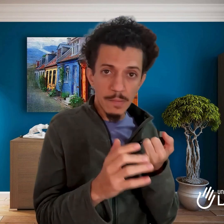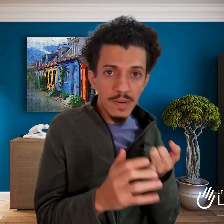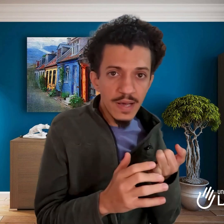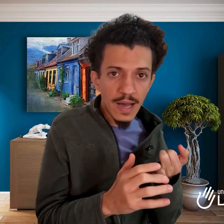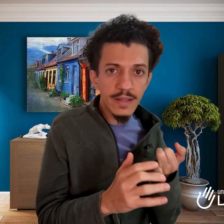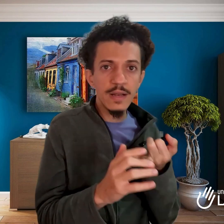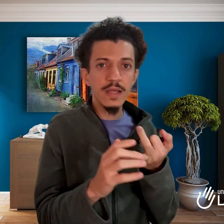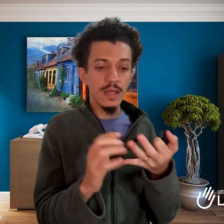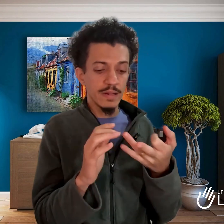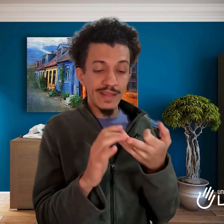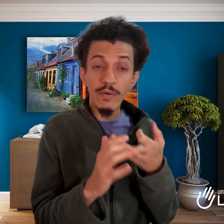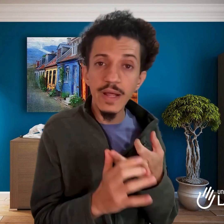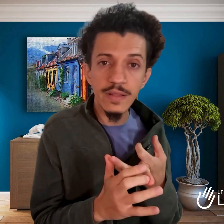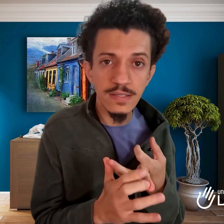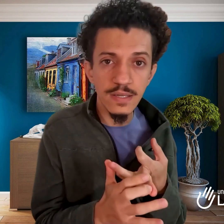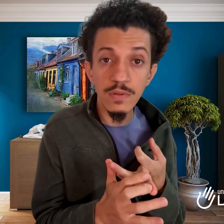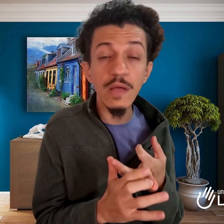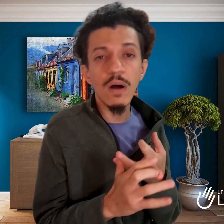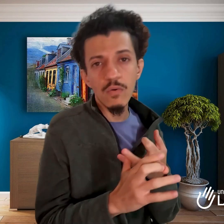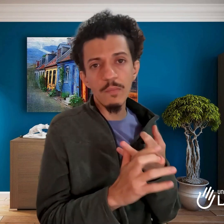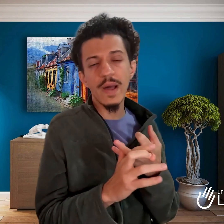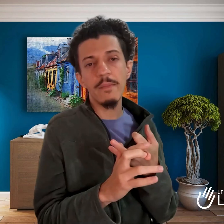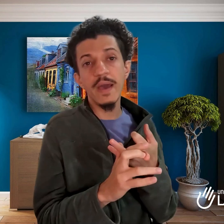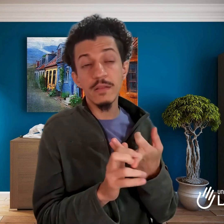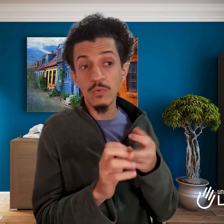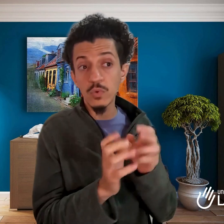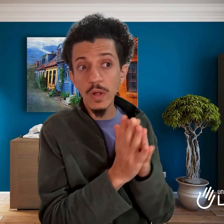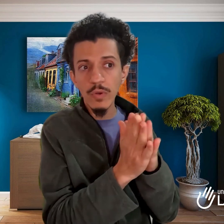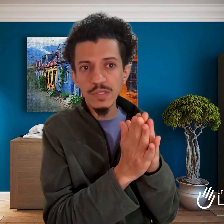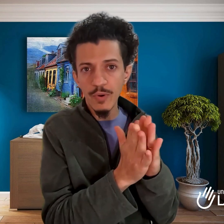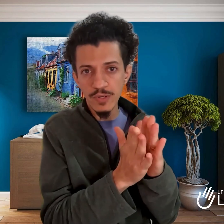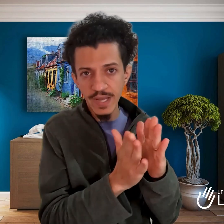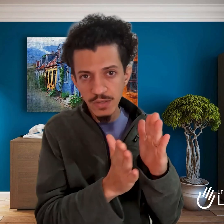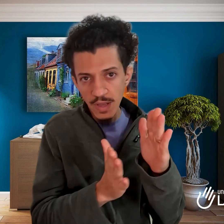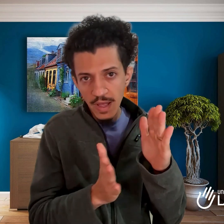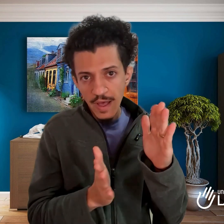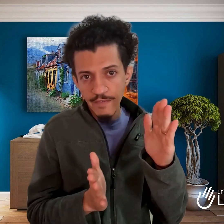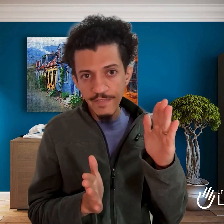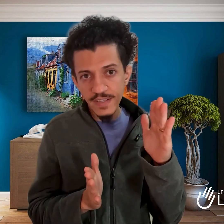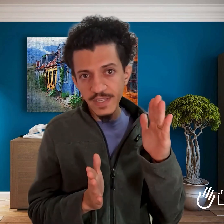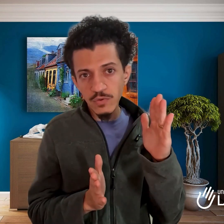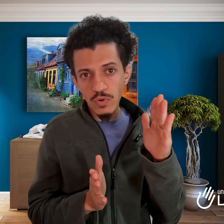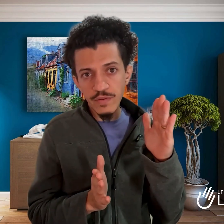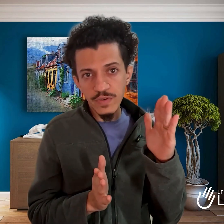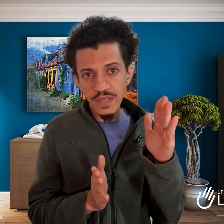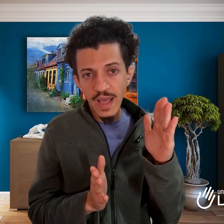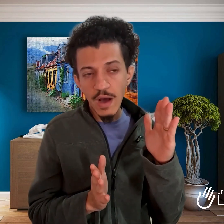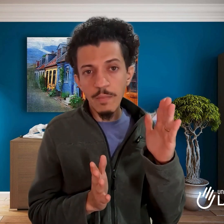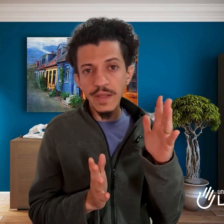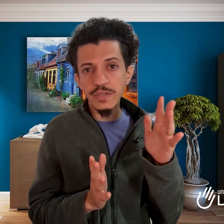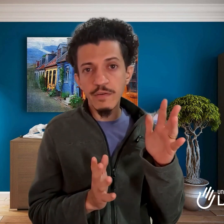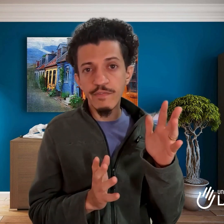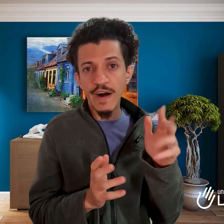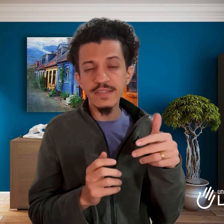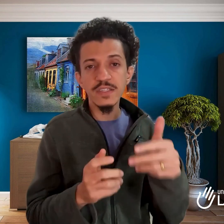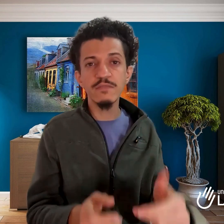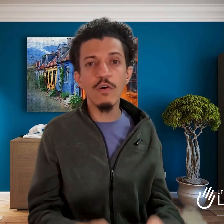aplicar aquilo ali, tem orientação, tem um acompanhamento. Então, todo esse processo vai fazendo com que você realmente vá se